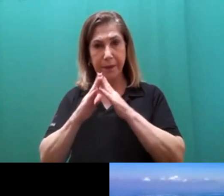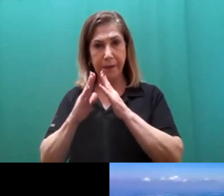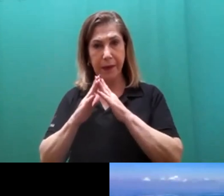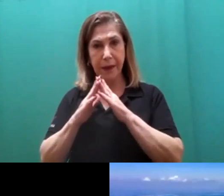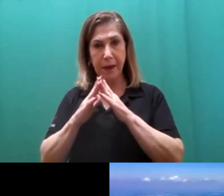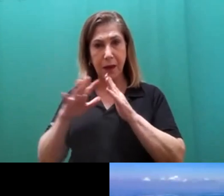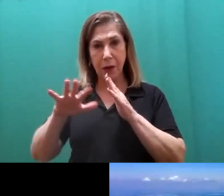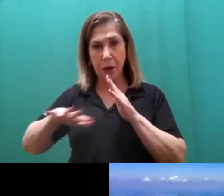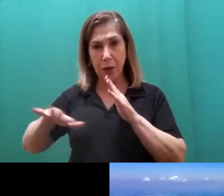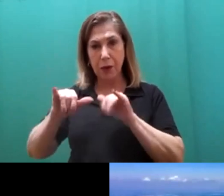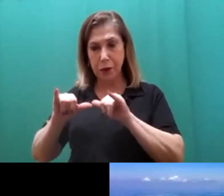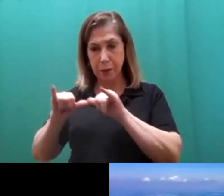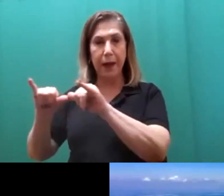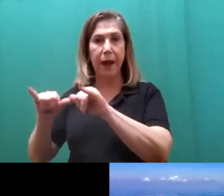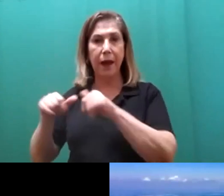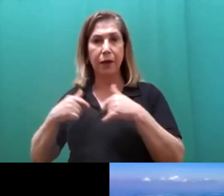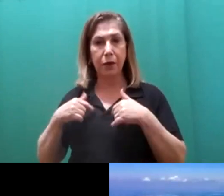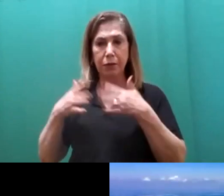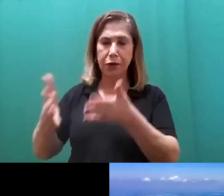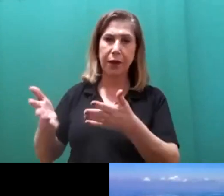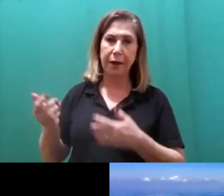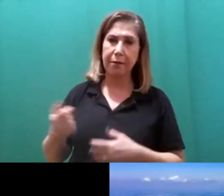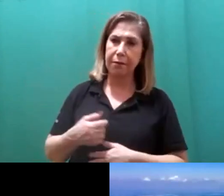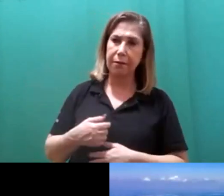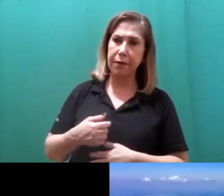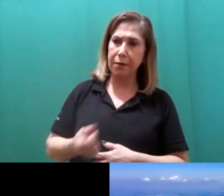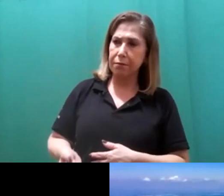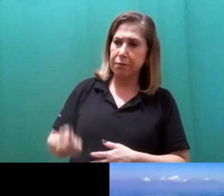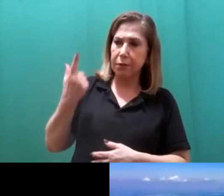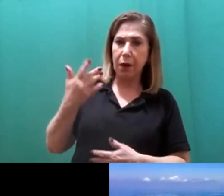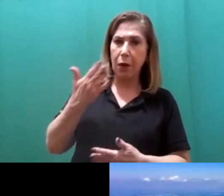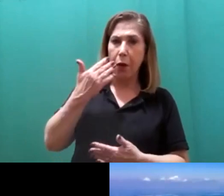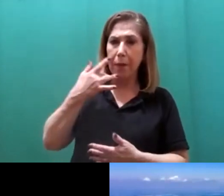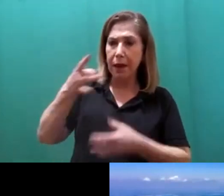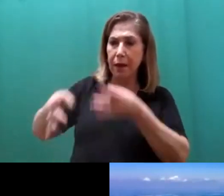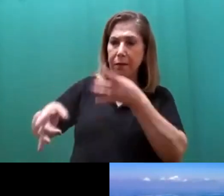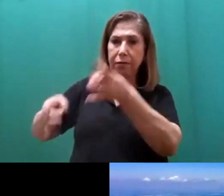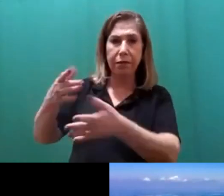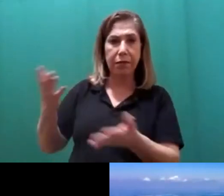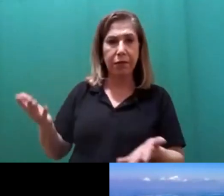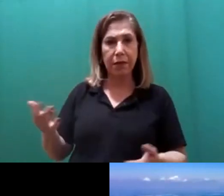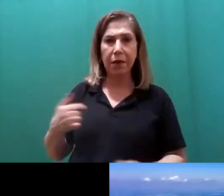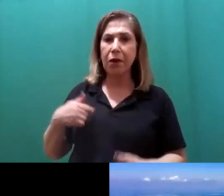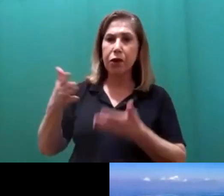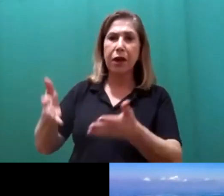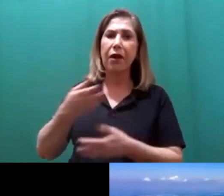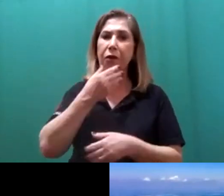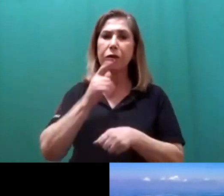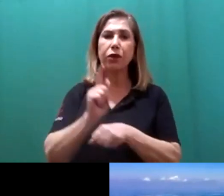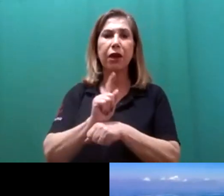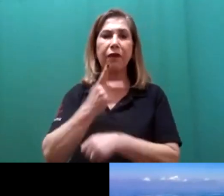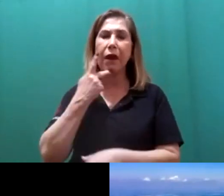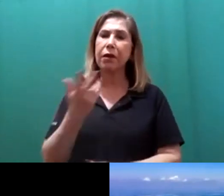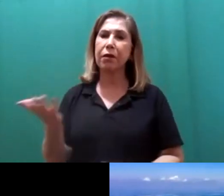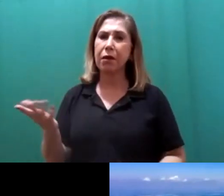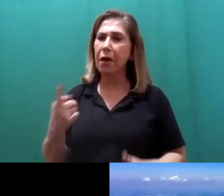redes no Brasil, né? Então eu via uma quantidade absurda de comida sendo jogada fora. Aí eu cheguei para o gerente da loja e perguntei: por